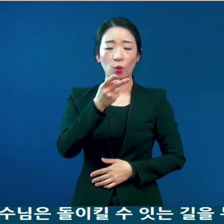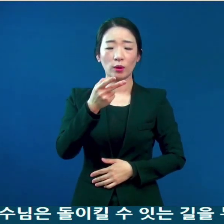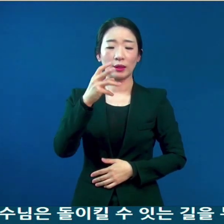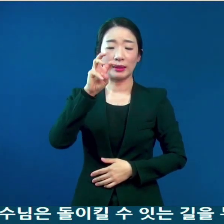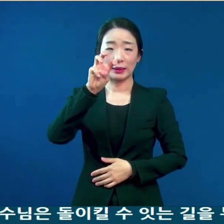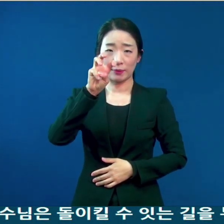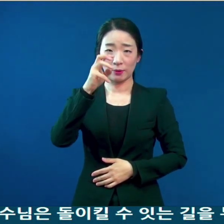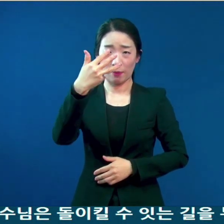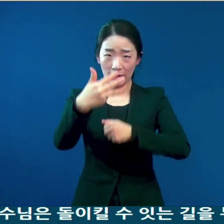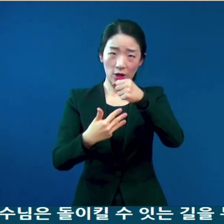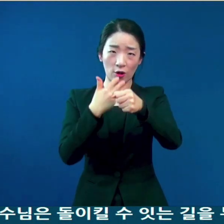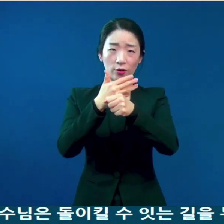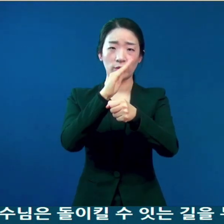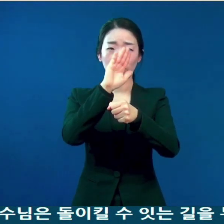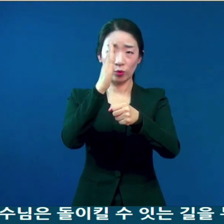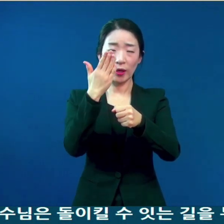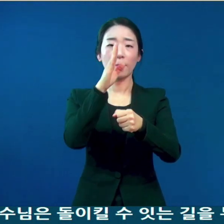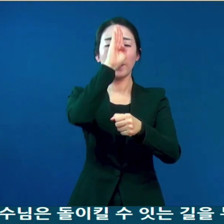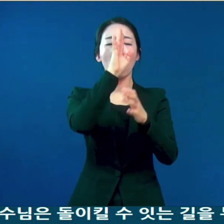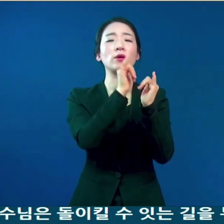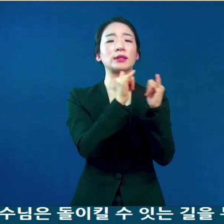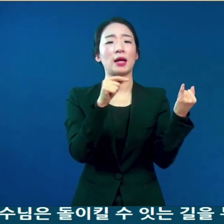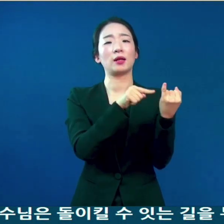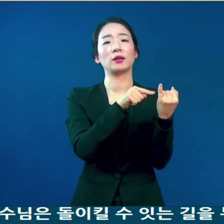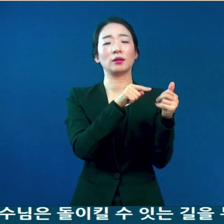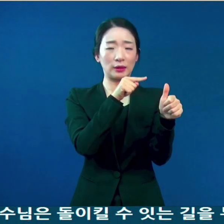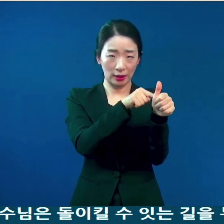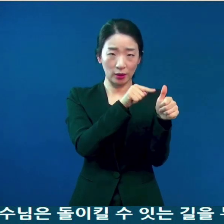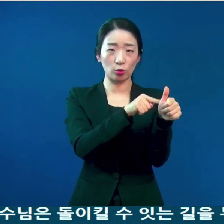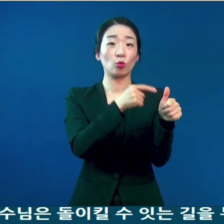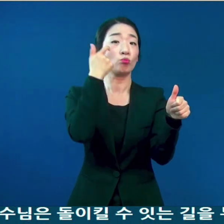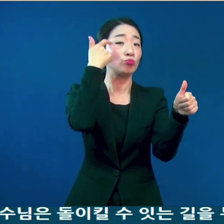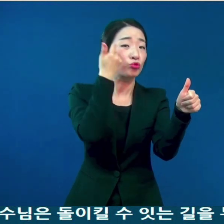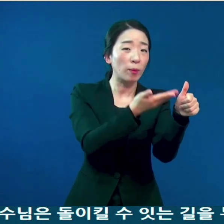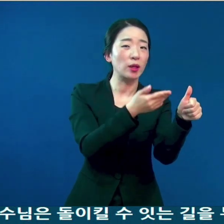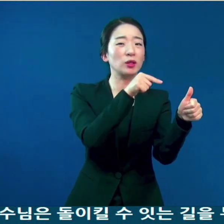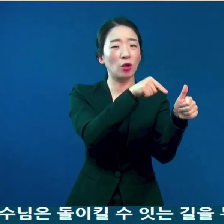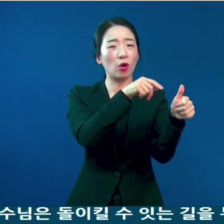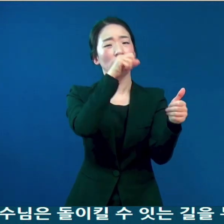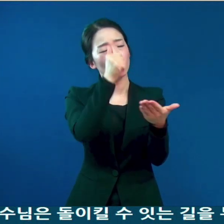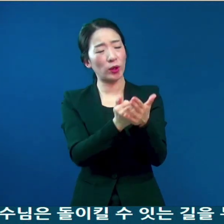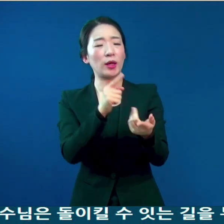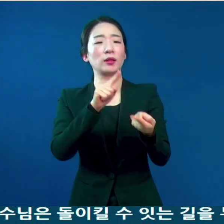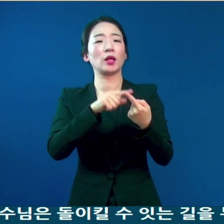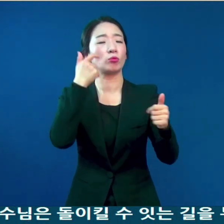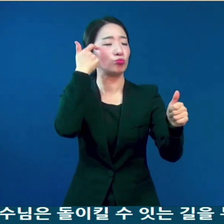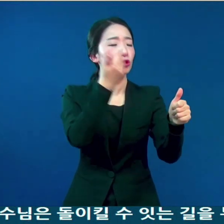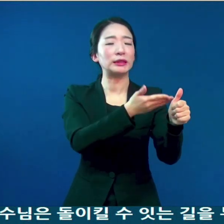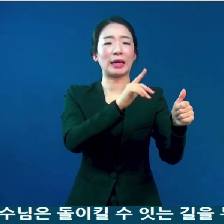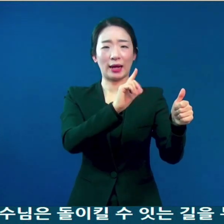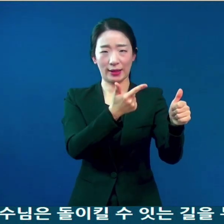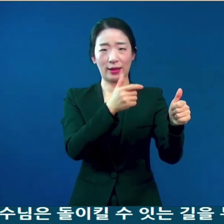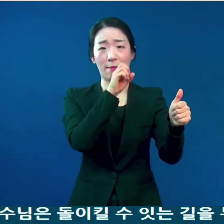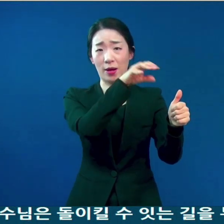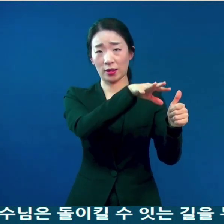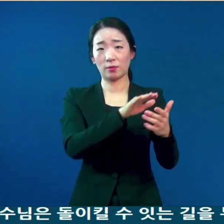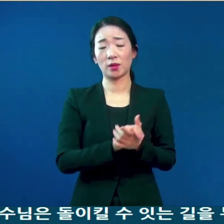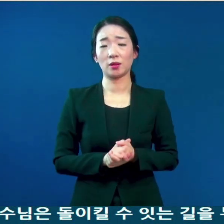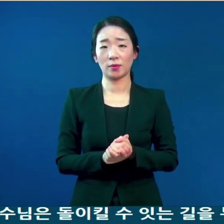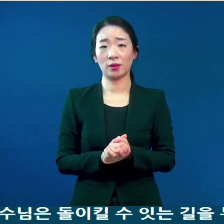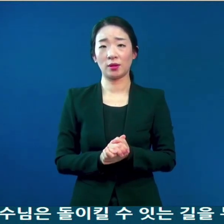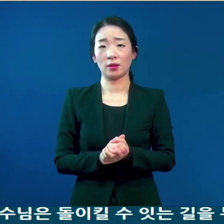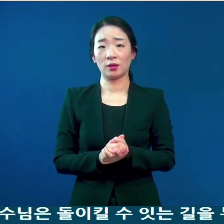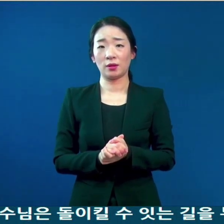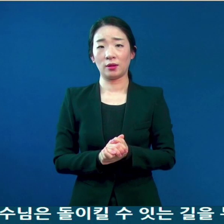예수님이 보지 않으셨습니다. 네가 낫고자 하느냐? 네, 그렇습니다. 이 말조차 예수님은 기대하지 않으셨습니다. 영 엉뚱한